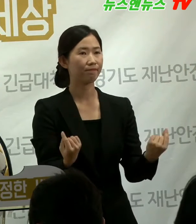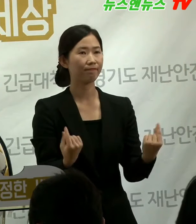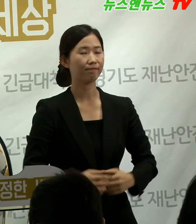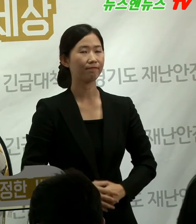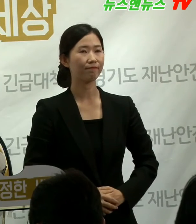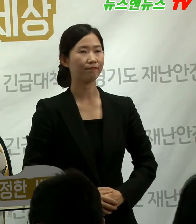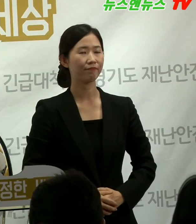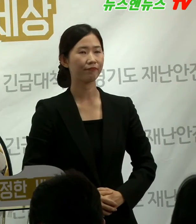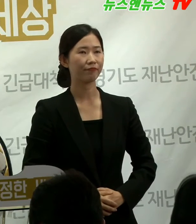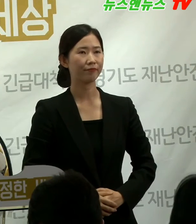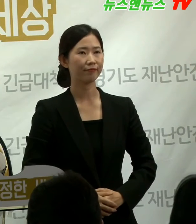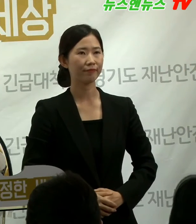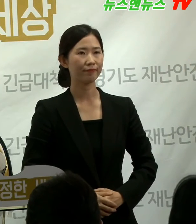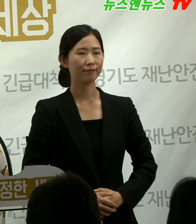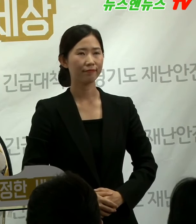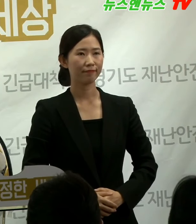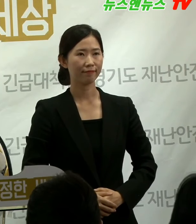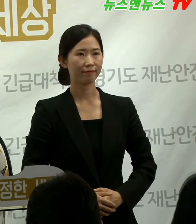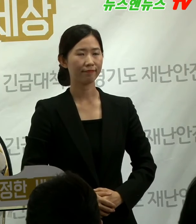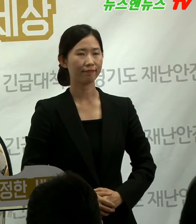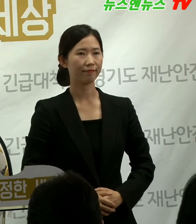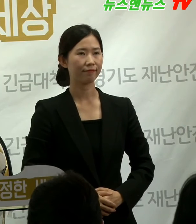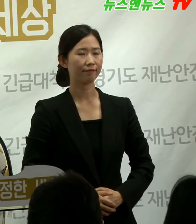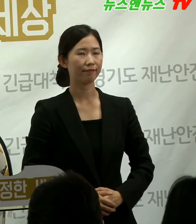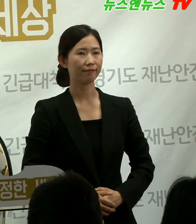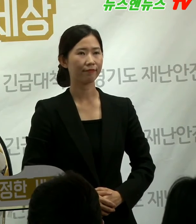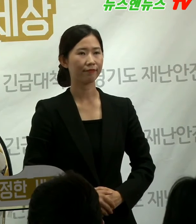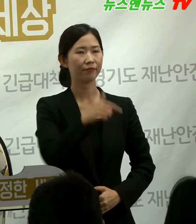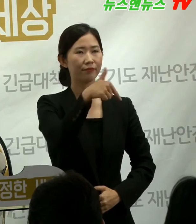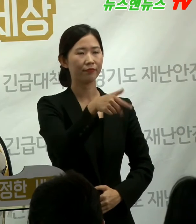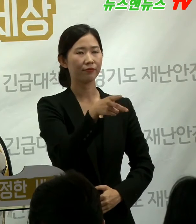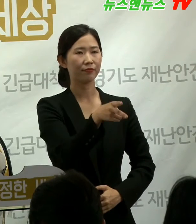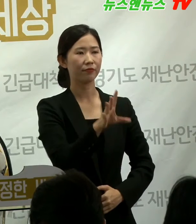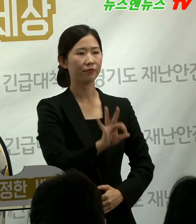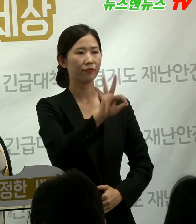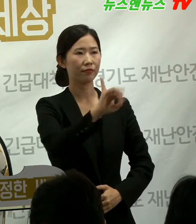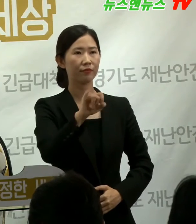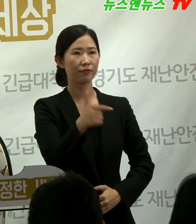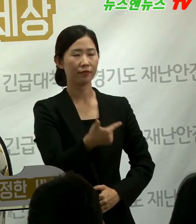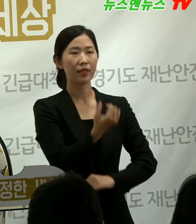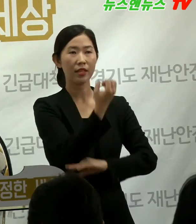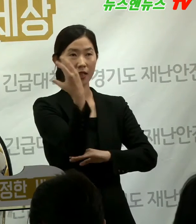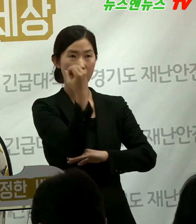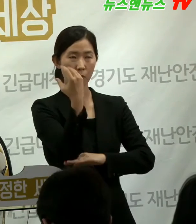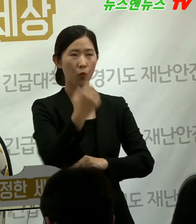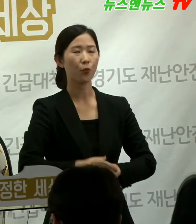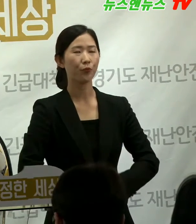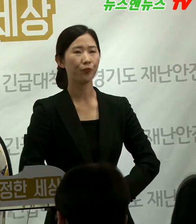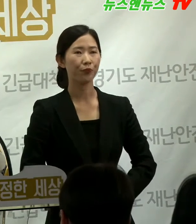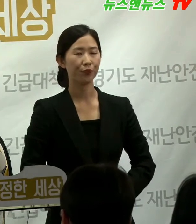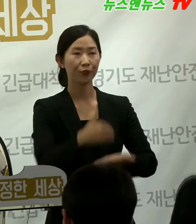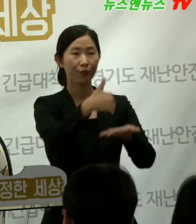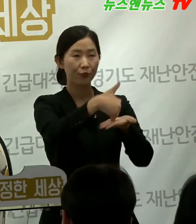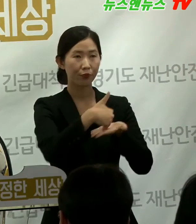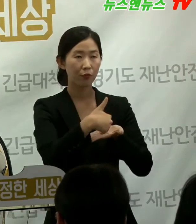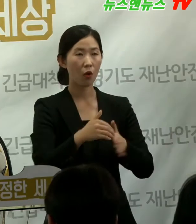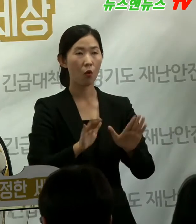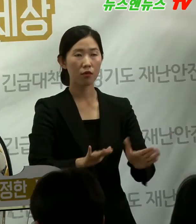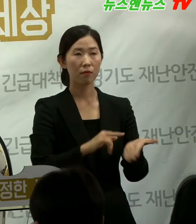네, 다음 질문 들어가겠습니다. 경인일보. 네, 경인일보 이여진 기자입니다. 오늘